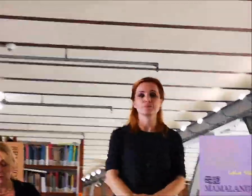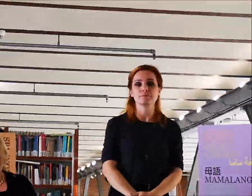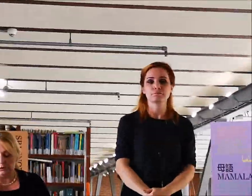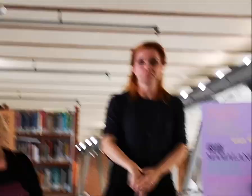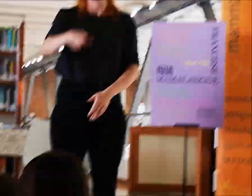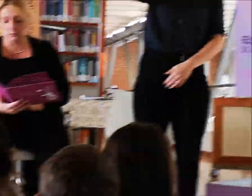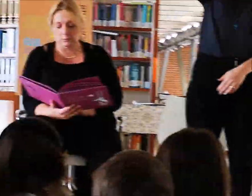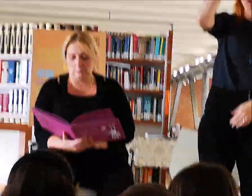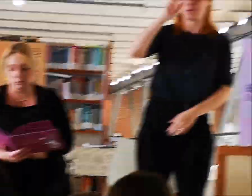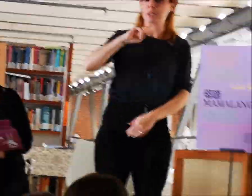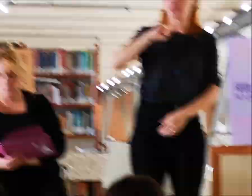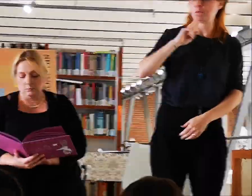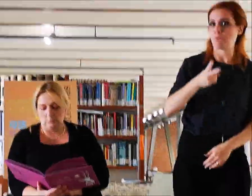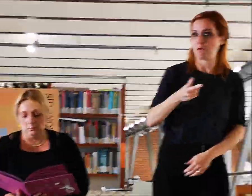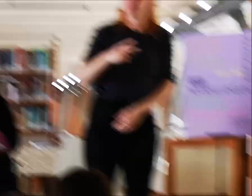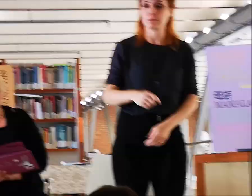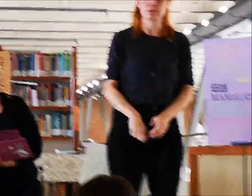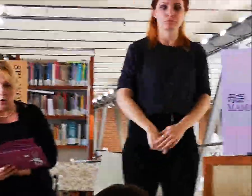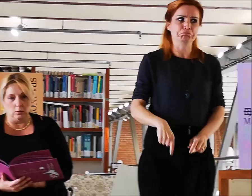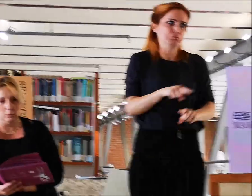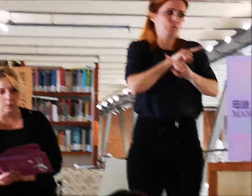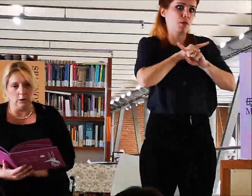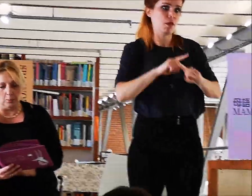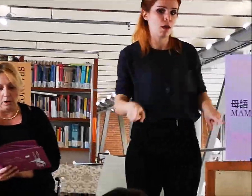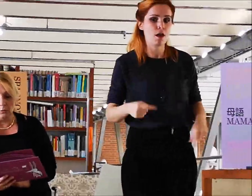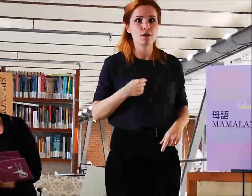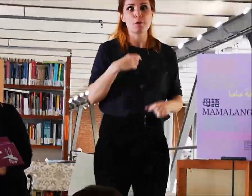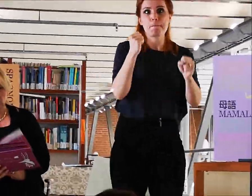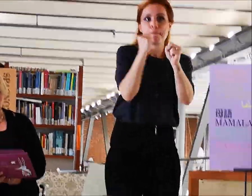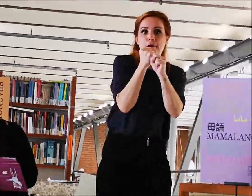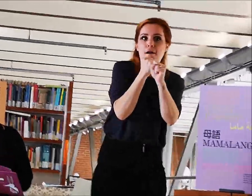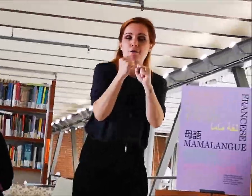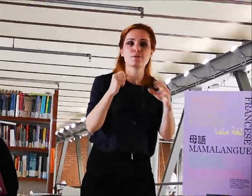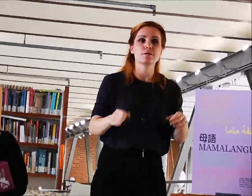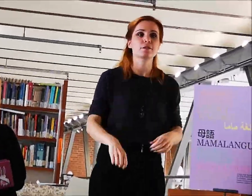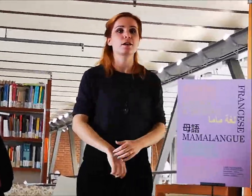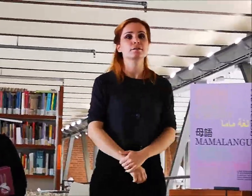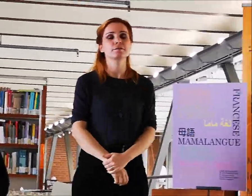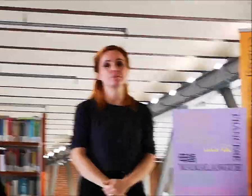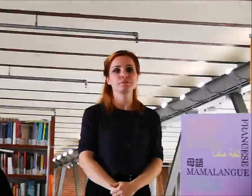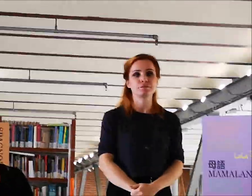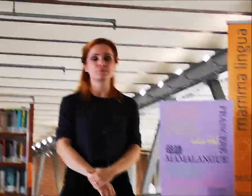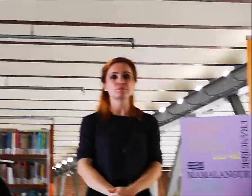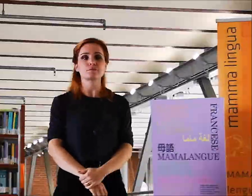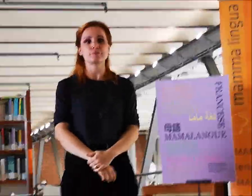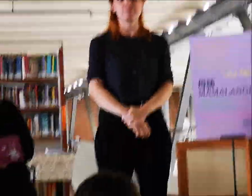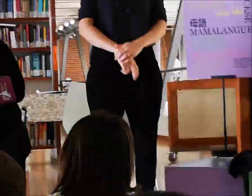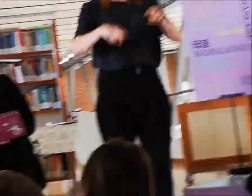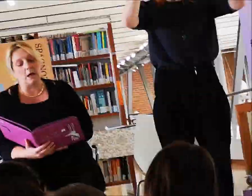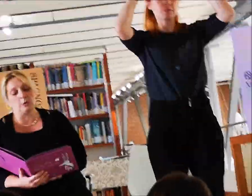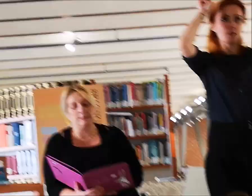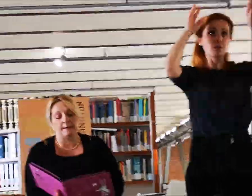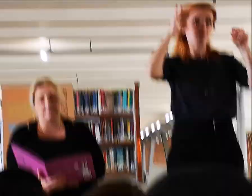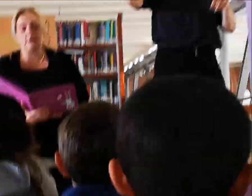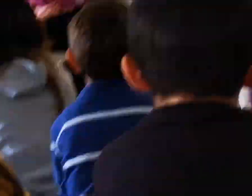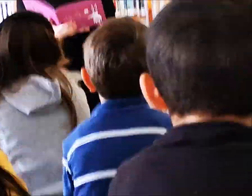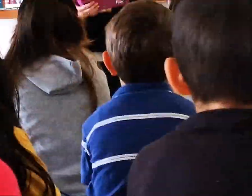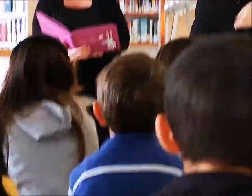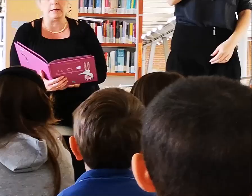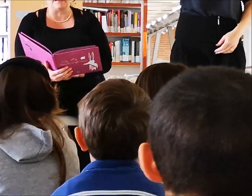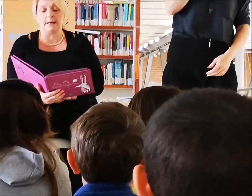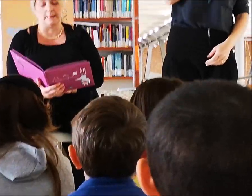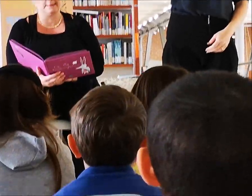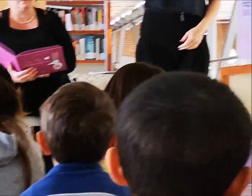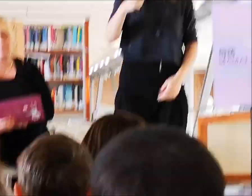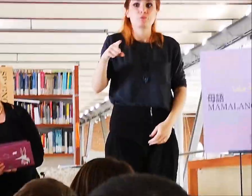Il gallo dice: no, io ho paura. Il piccolo coniglio bianco è triste e non sa